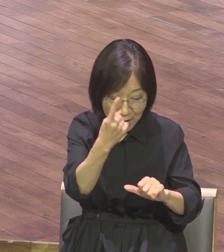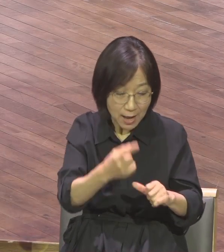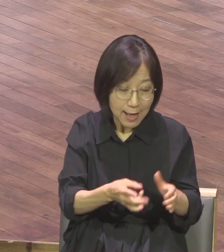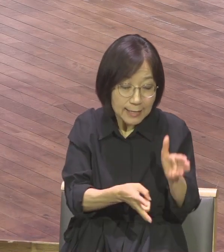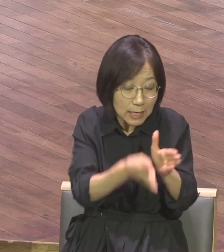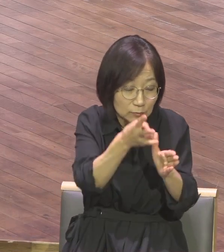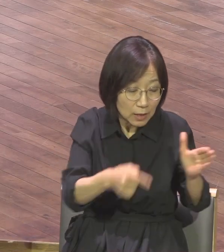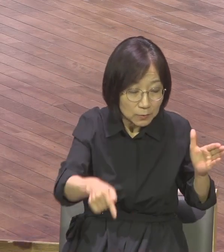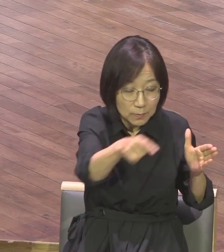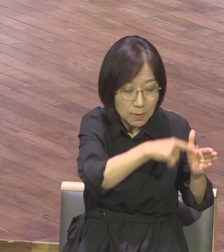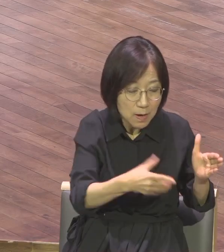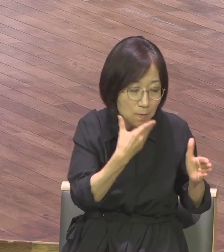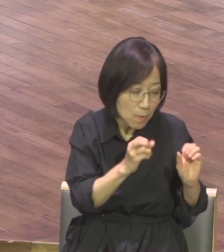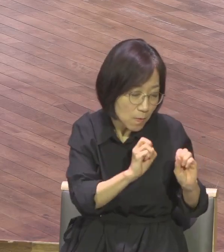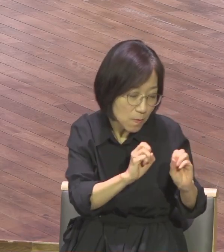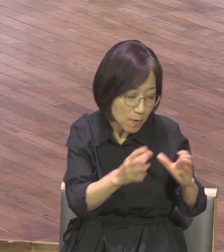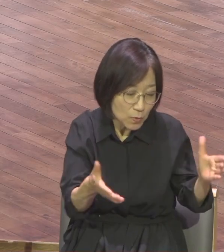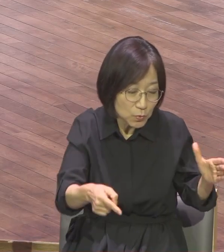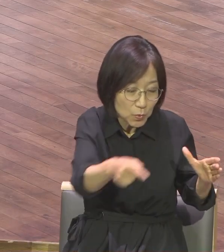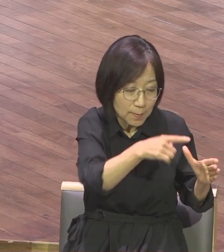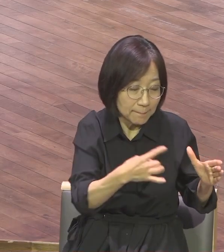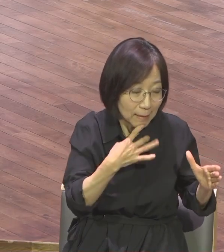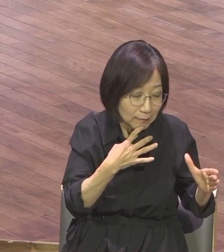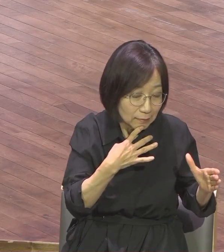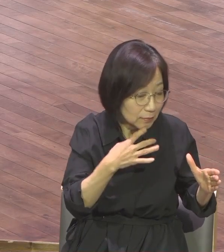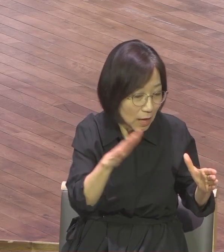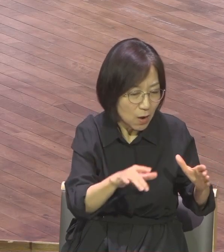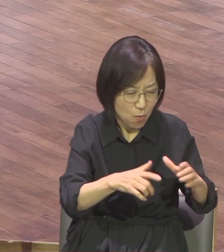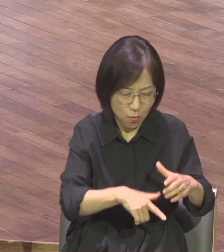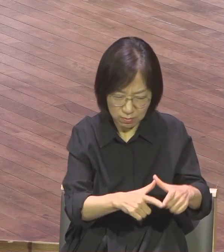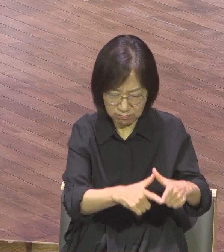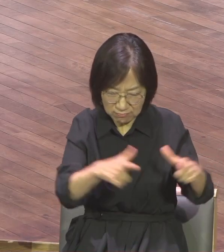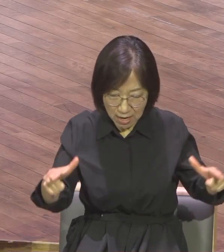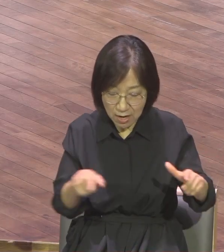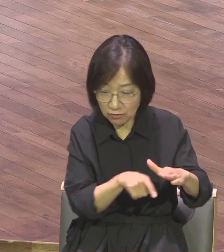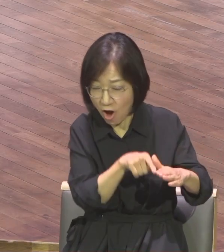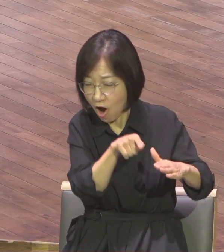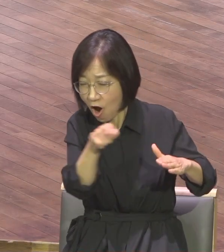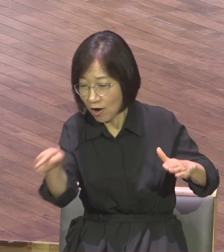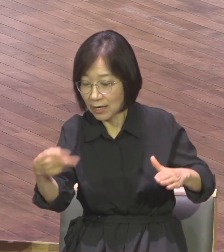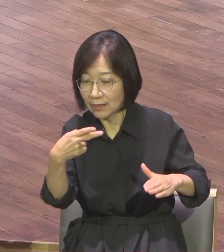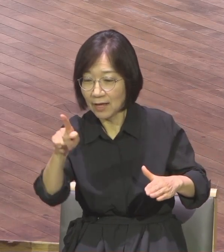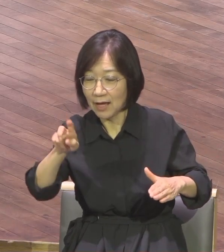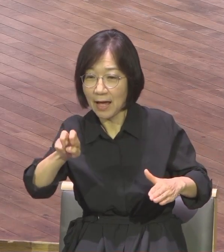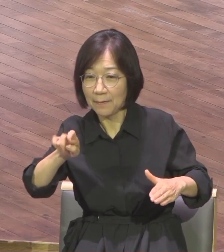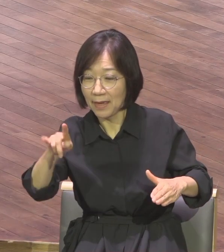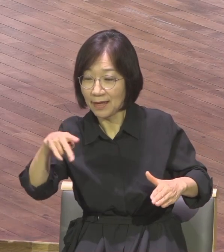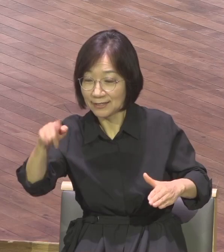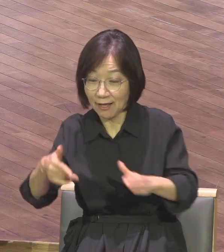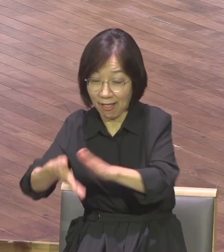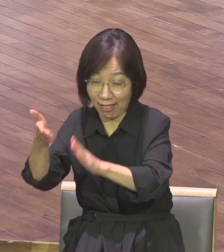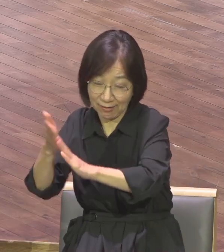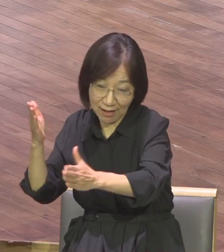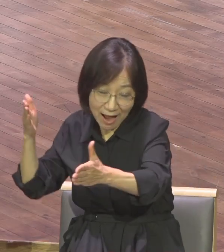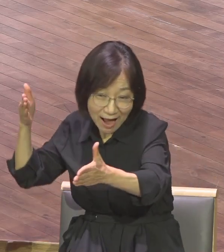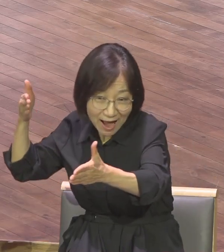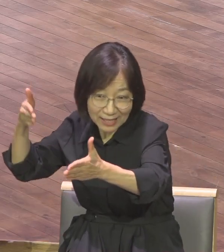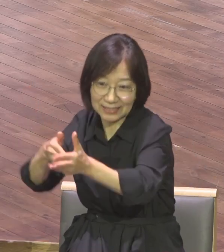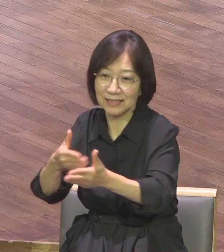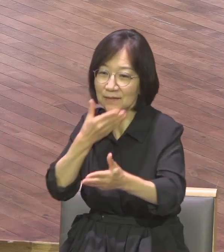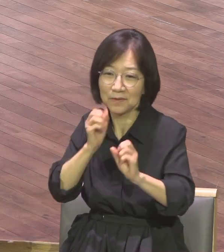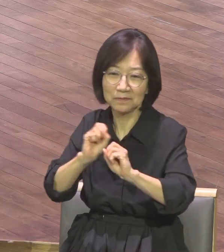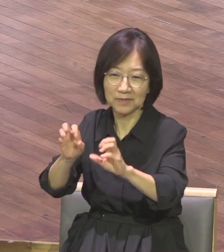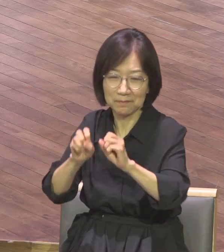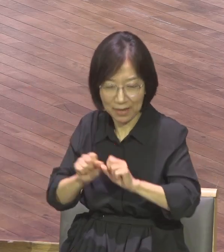세계로 확산되는 도화선이었다고 하면 사울이 부활하신 예수님을 만난